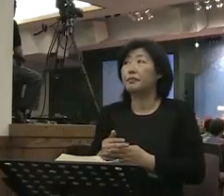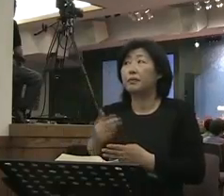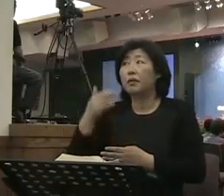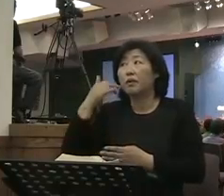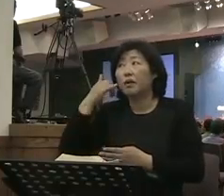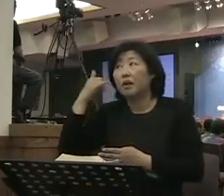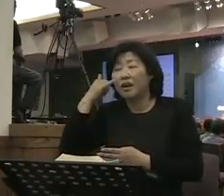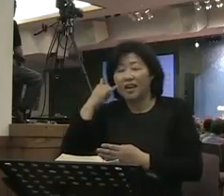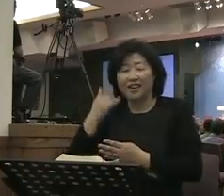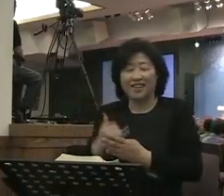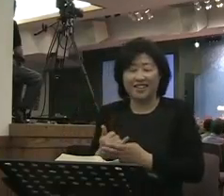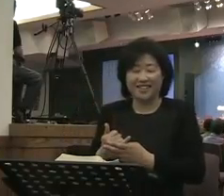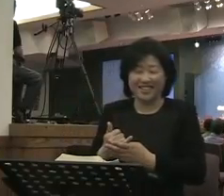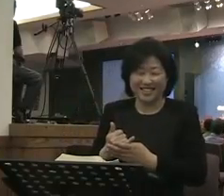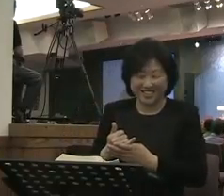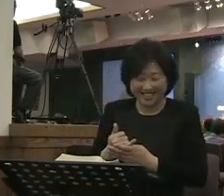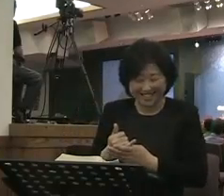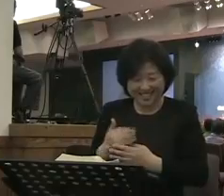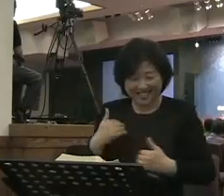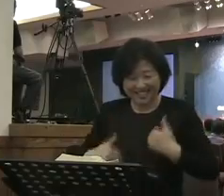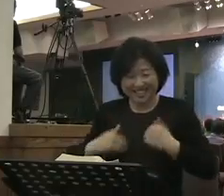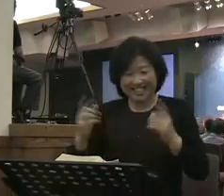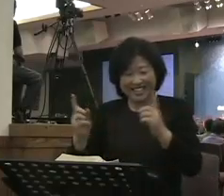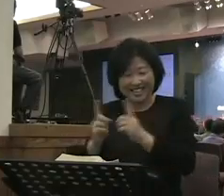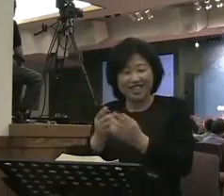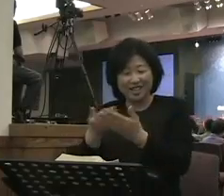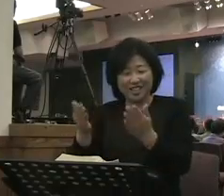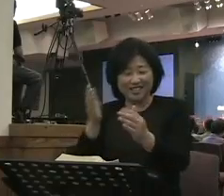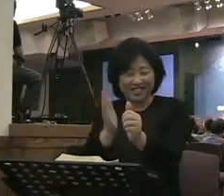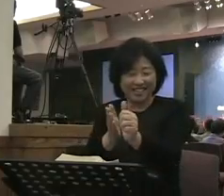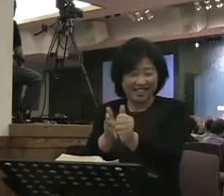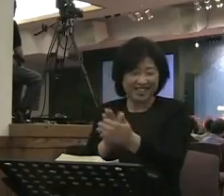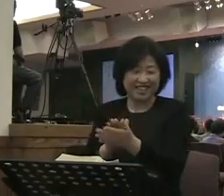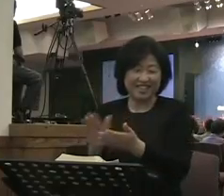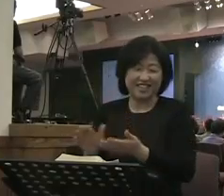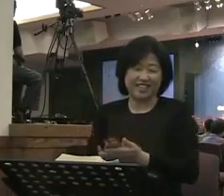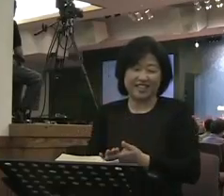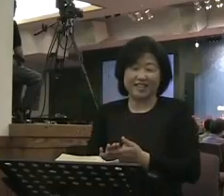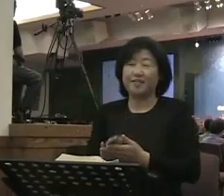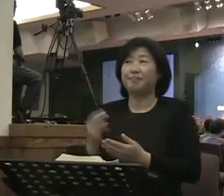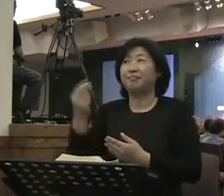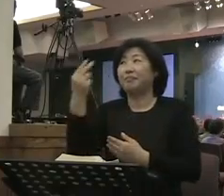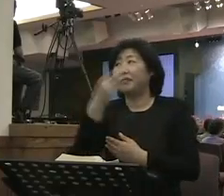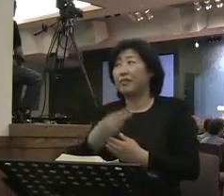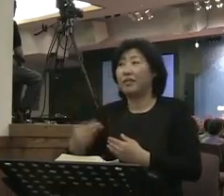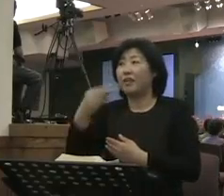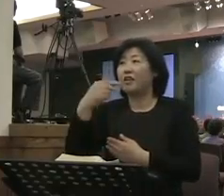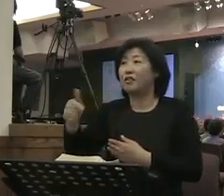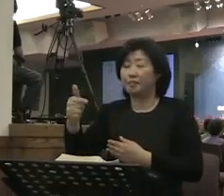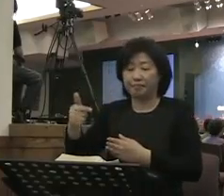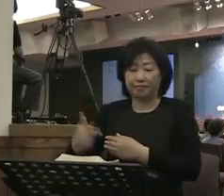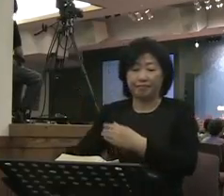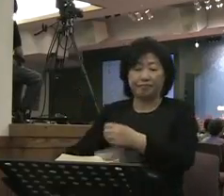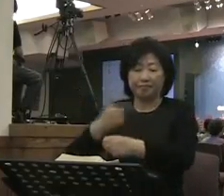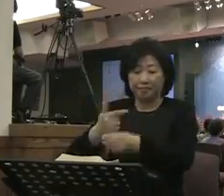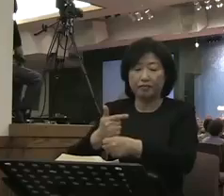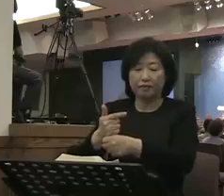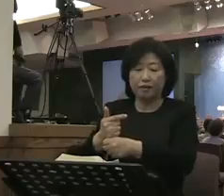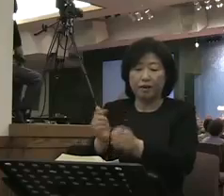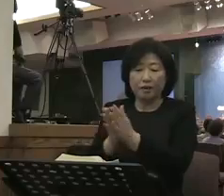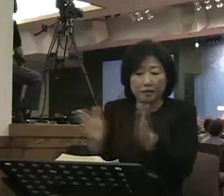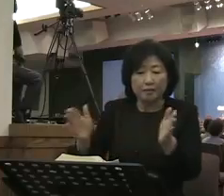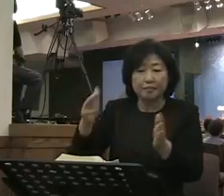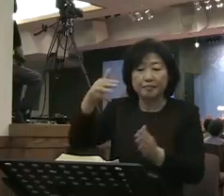리코딩이라도 반갑게 맞이해 주시기를 바랍니다. 여러분 우리가 2006년도를 시작하면서 창세기에서